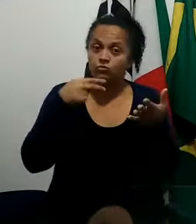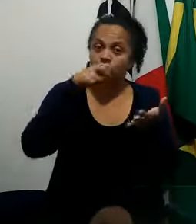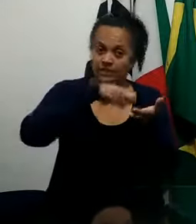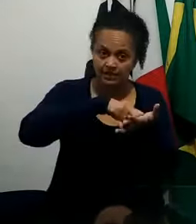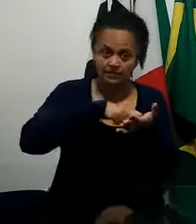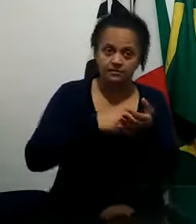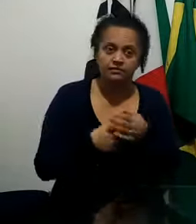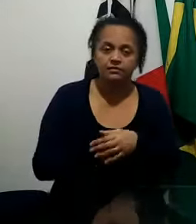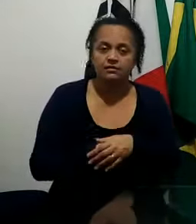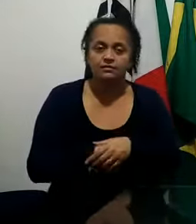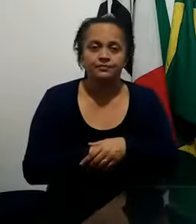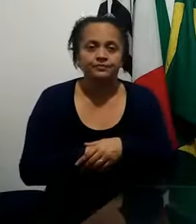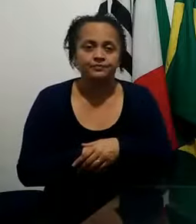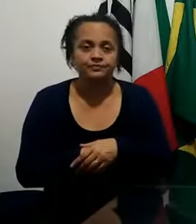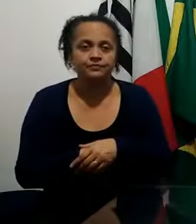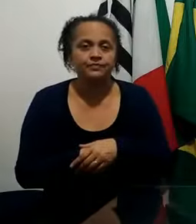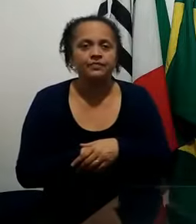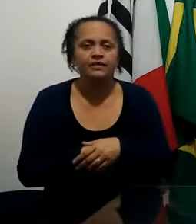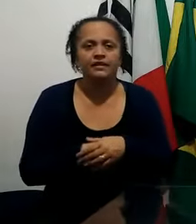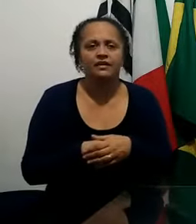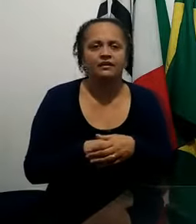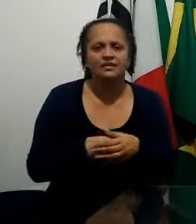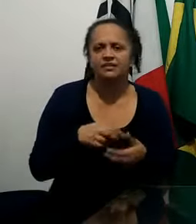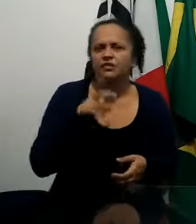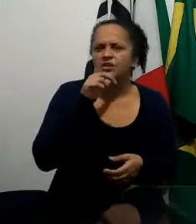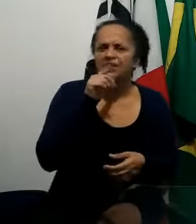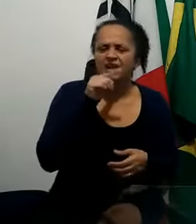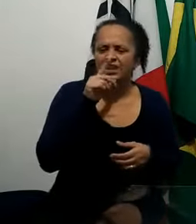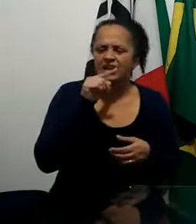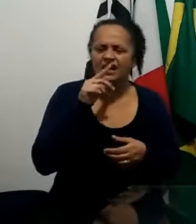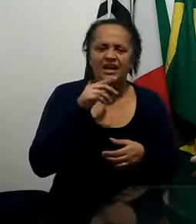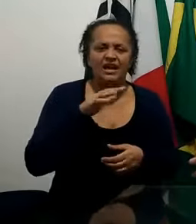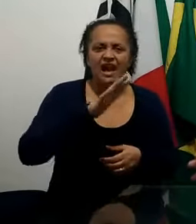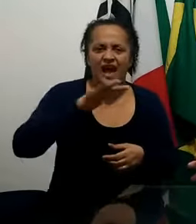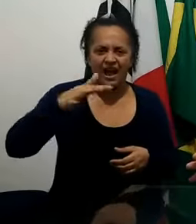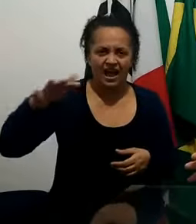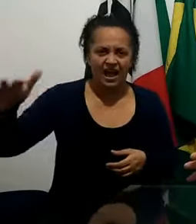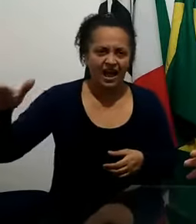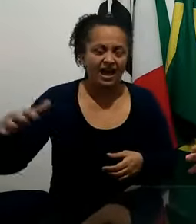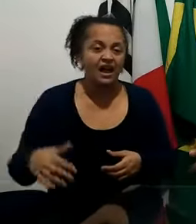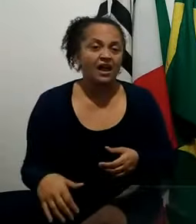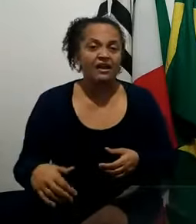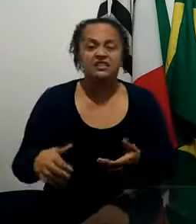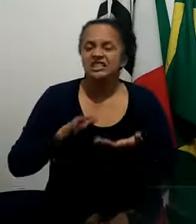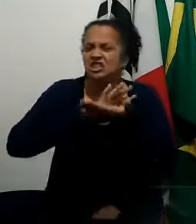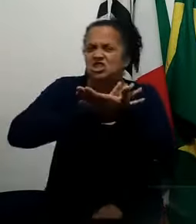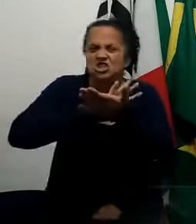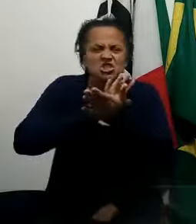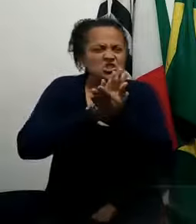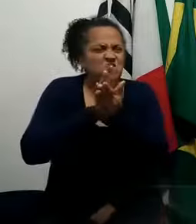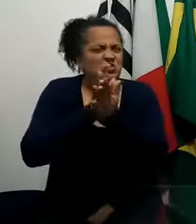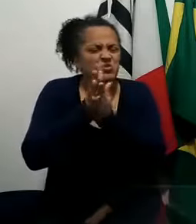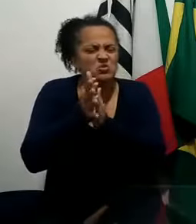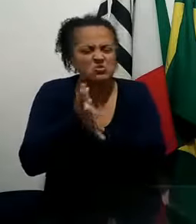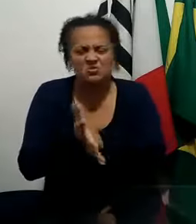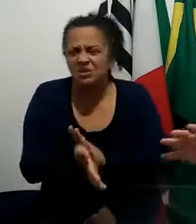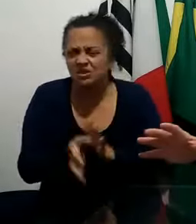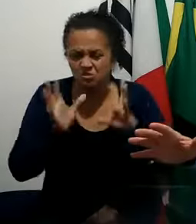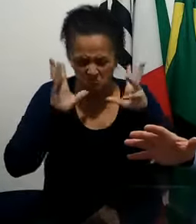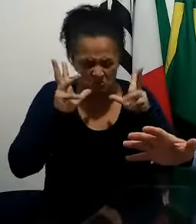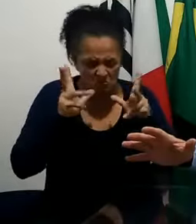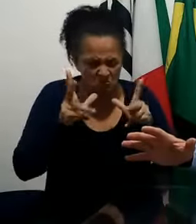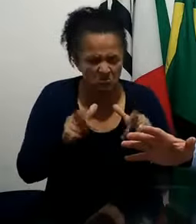taça derramada sobre o mar, morrendo, agora não é mais 1/3 parte, agora morrendo